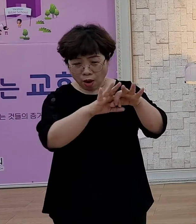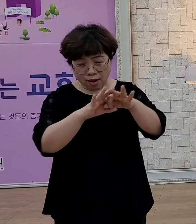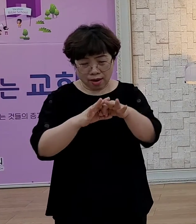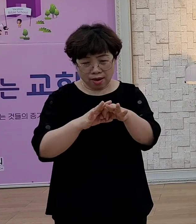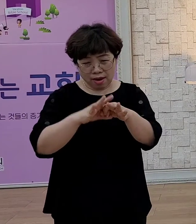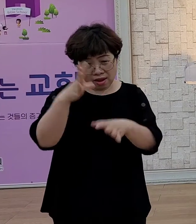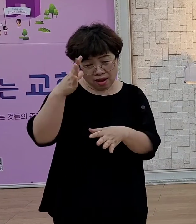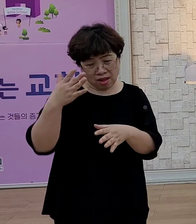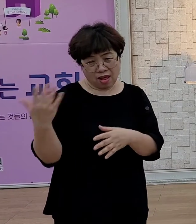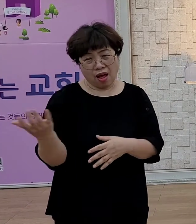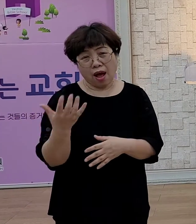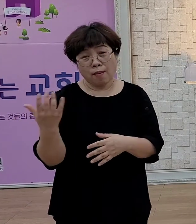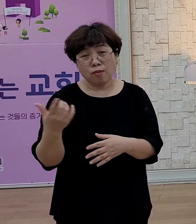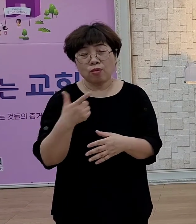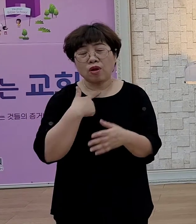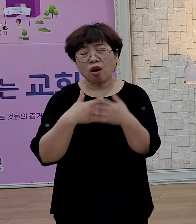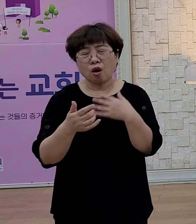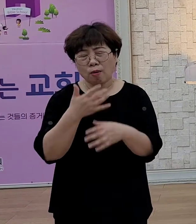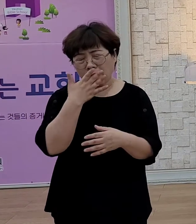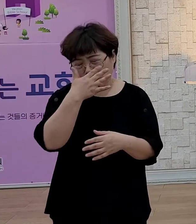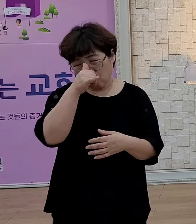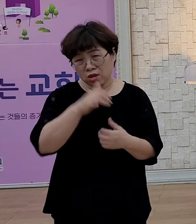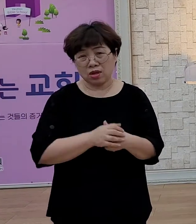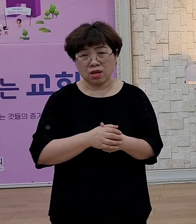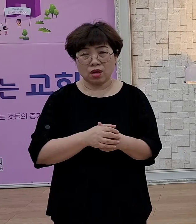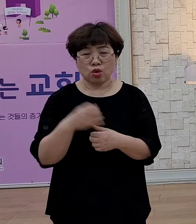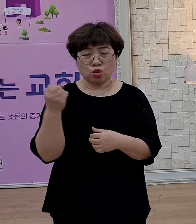아픔, 아니 놈이 아니라